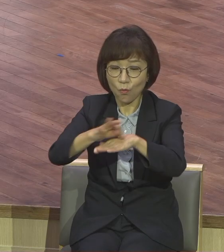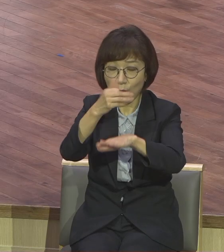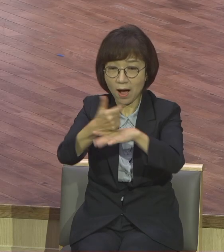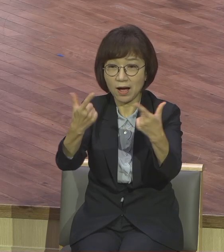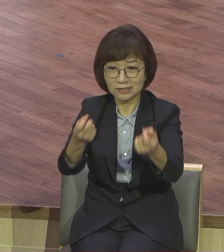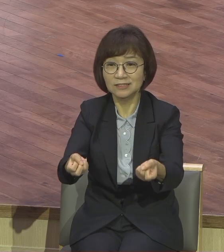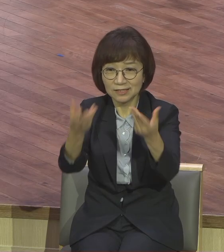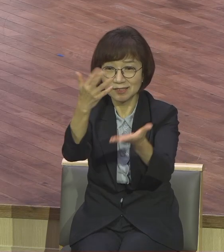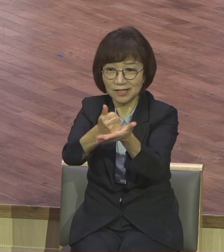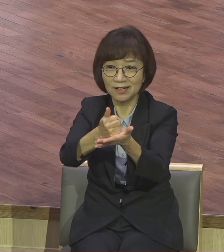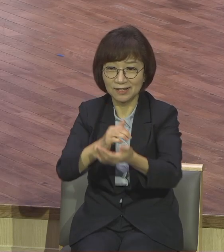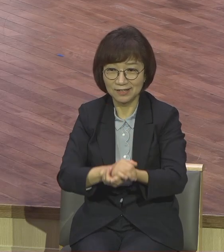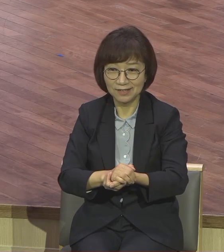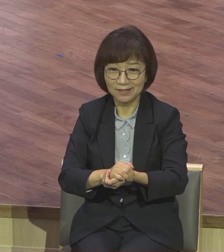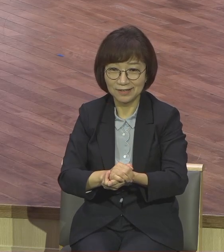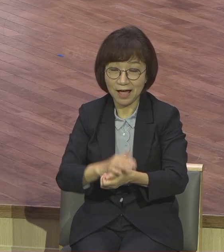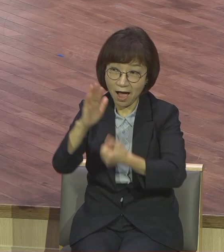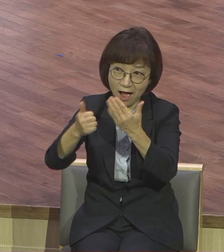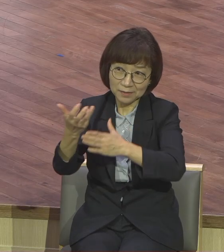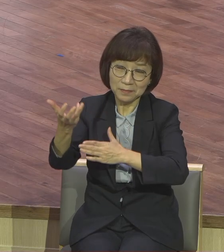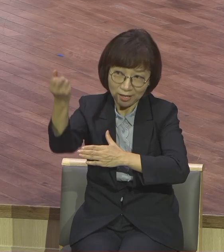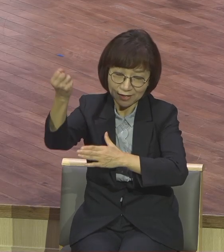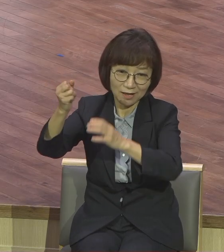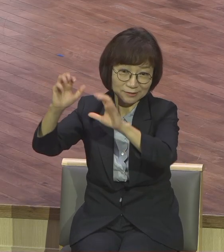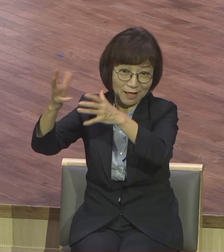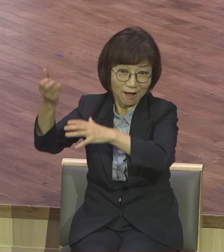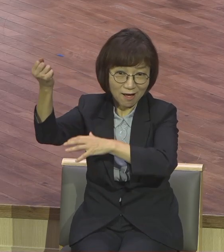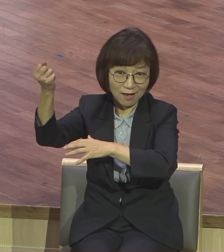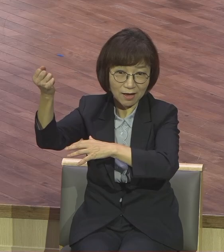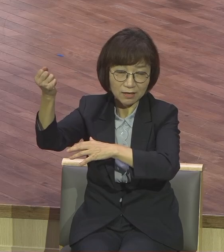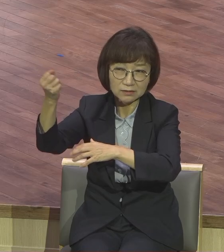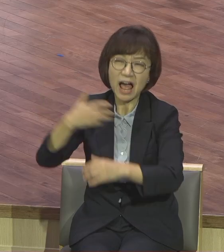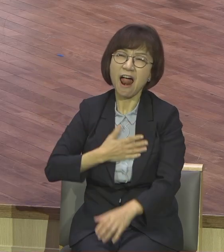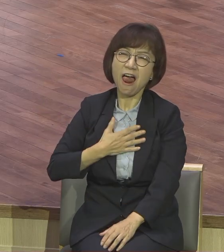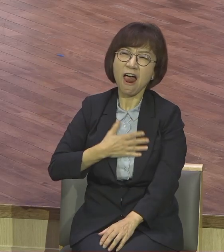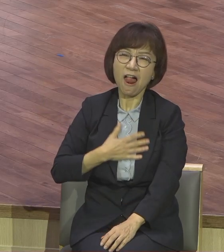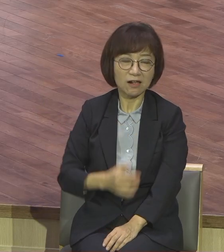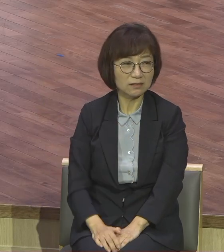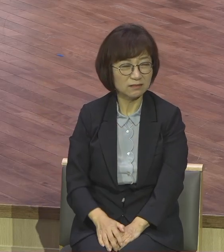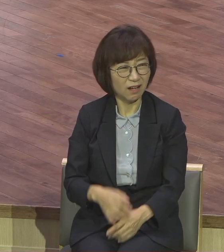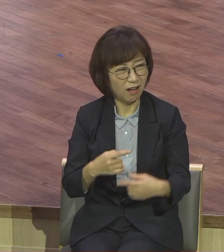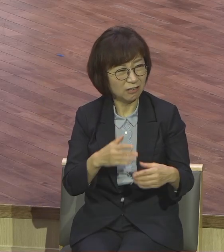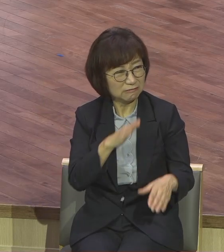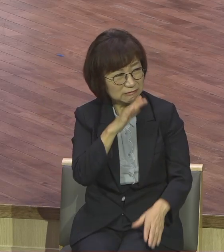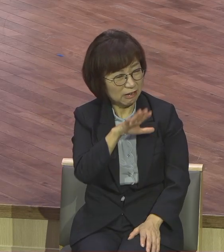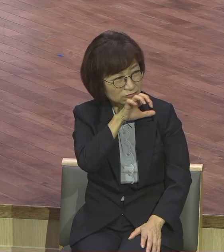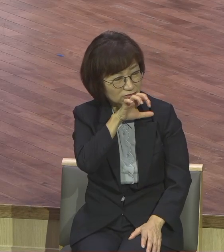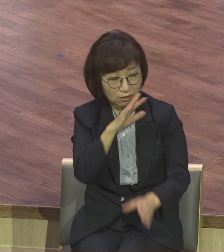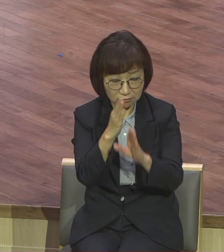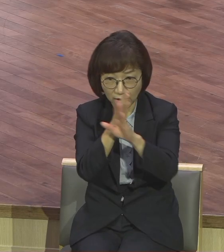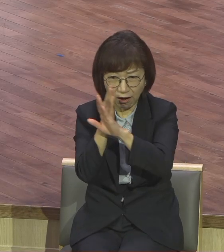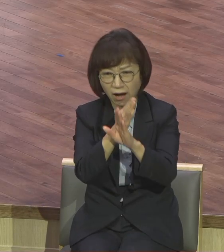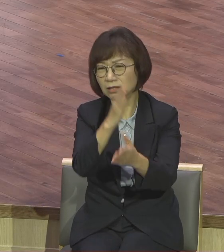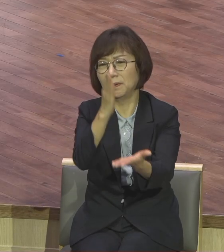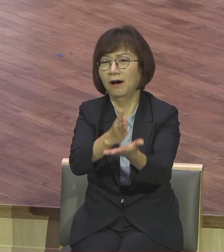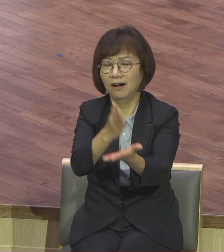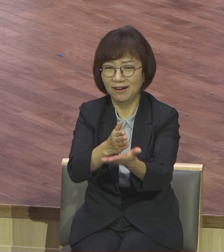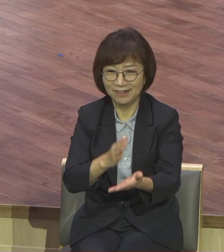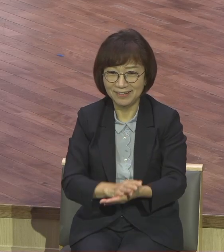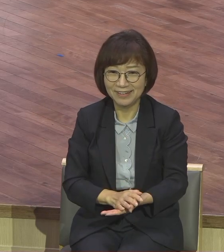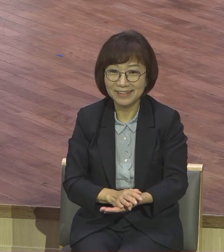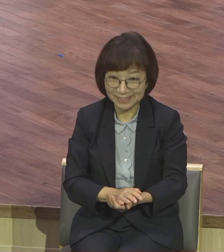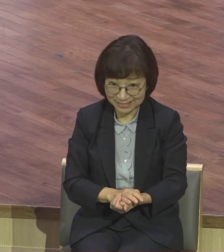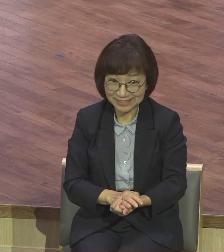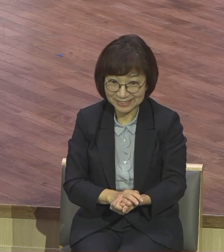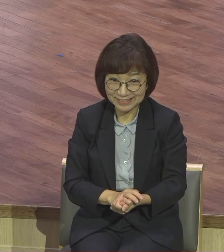지금 말하는데 자꾸 그렇게 용어만 알고 적용 못하면 괴롭단 말이에요. 어떻게 되느냐? 이거